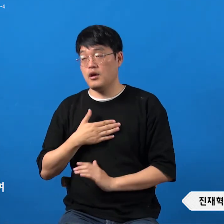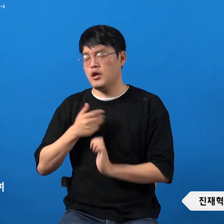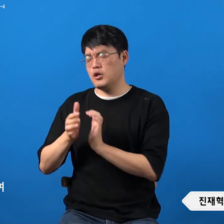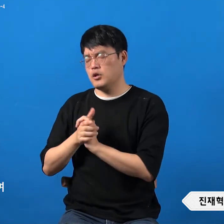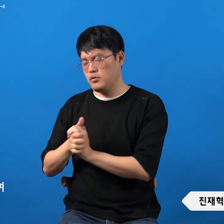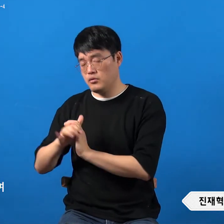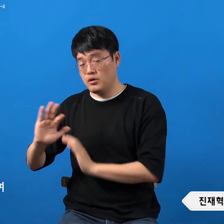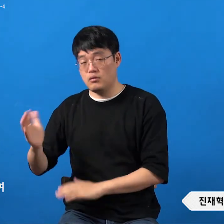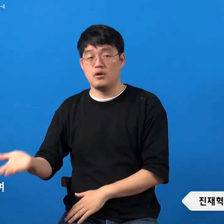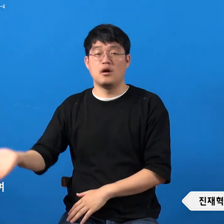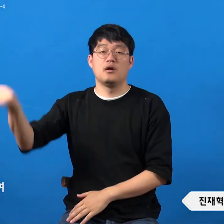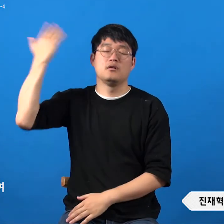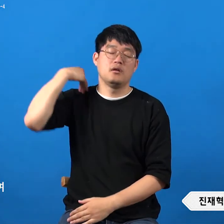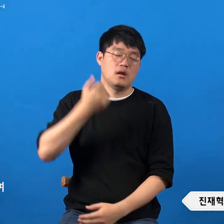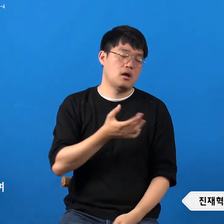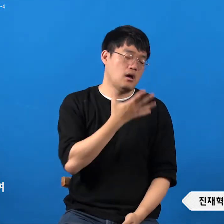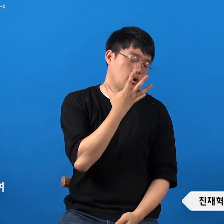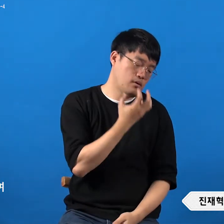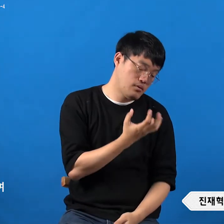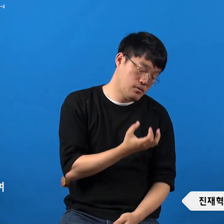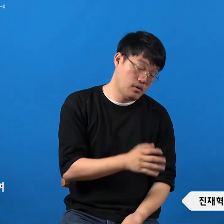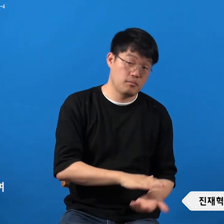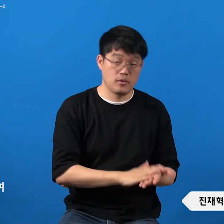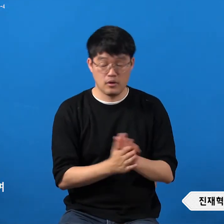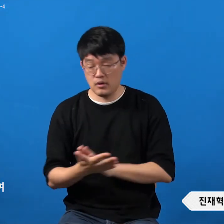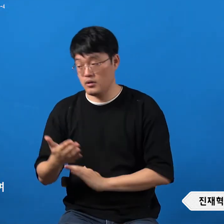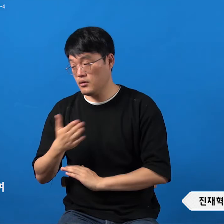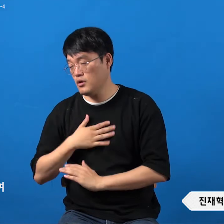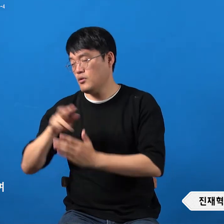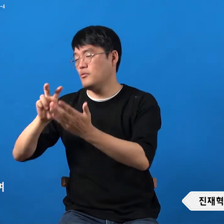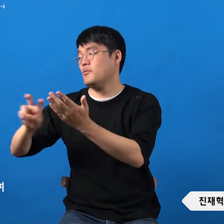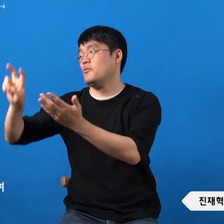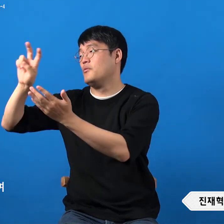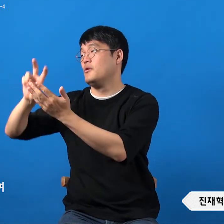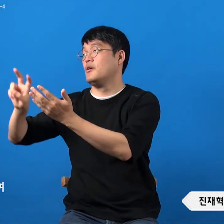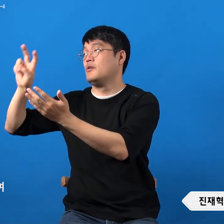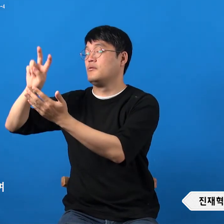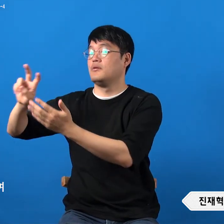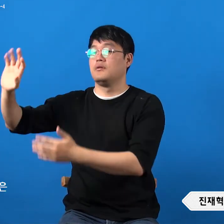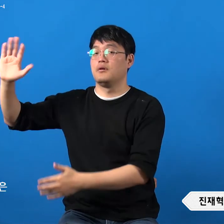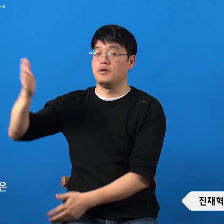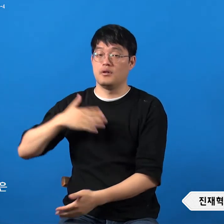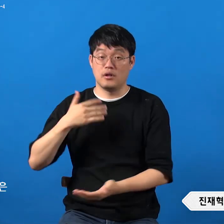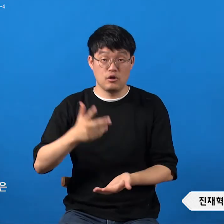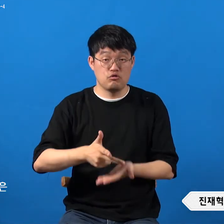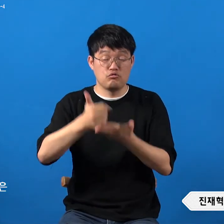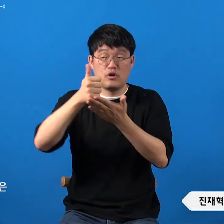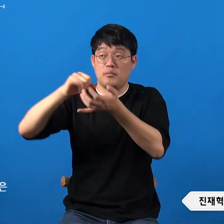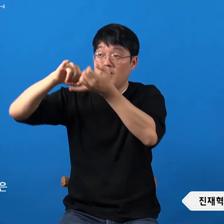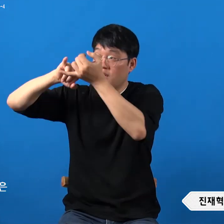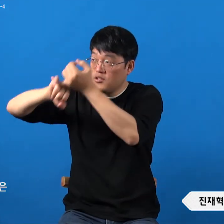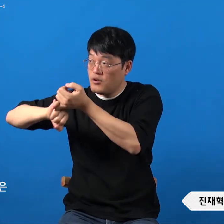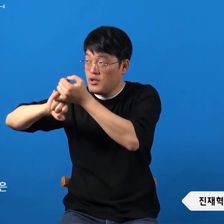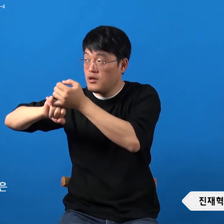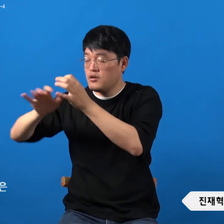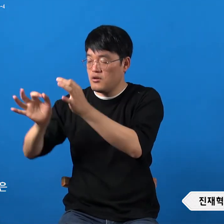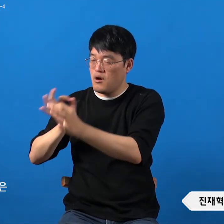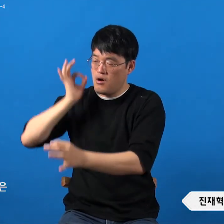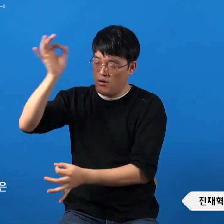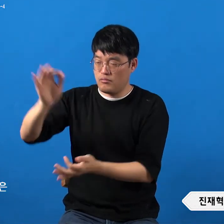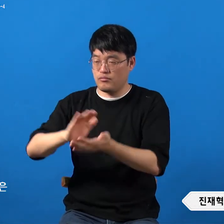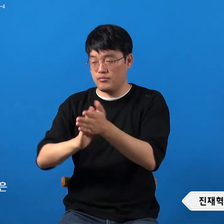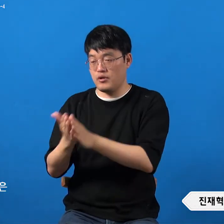되었고 전날의 한숨 변하여 내 노래 되었네. 내 주와 맺은 언약은